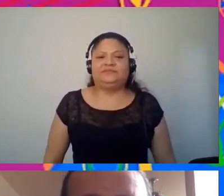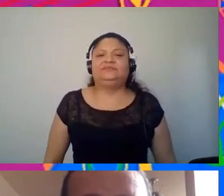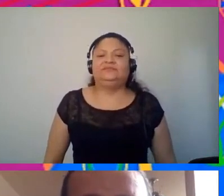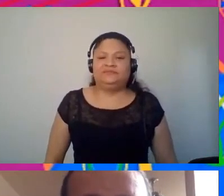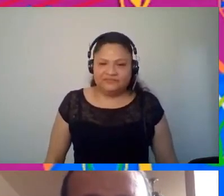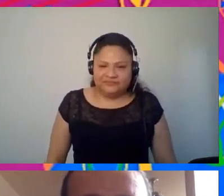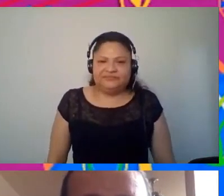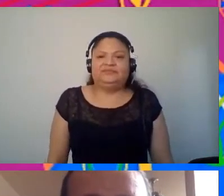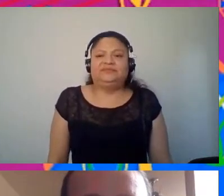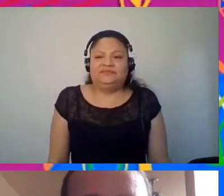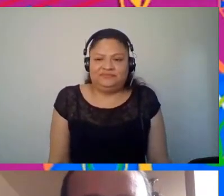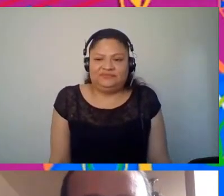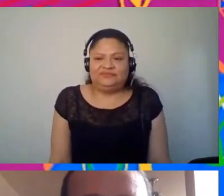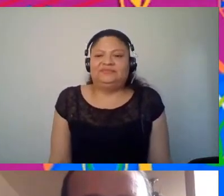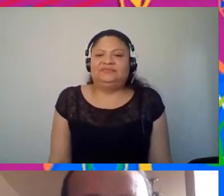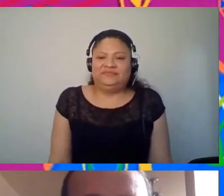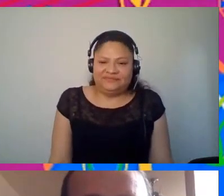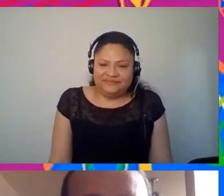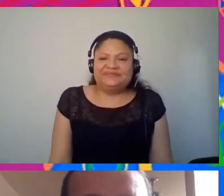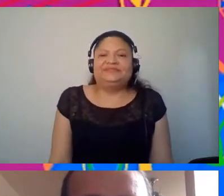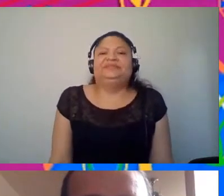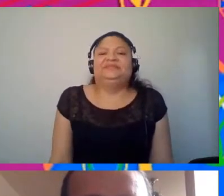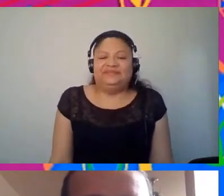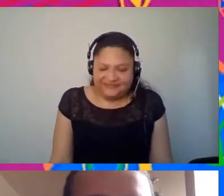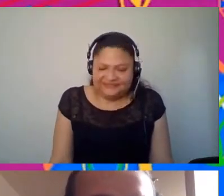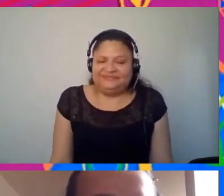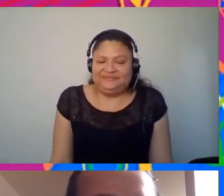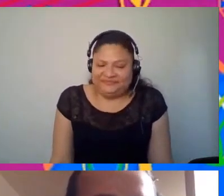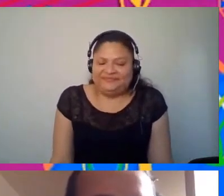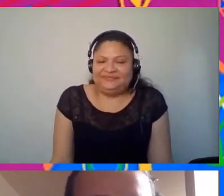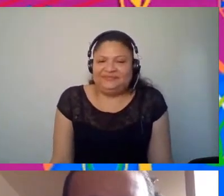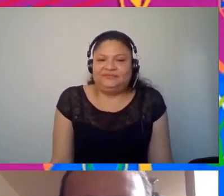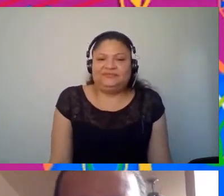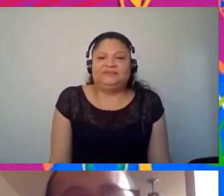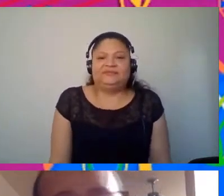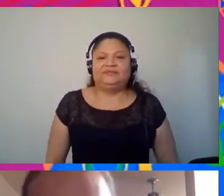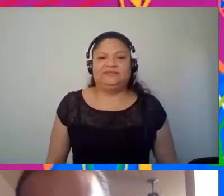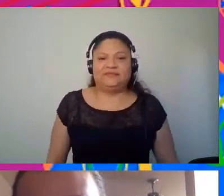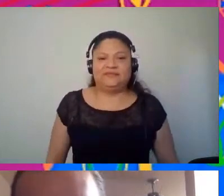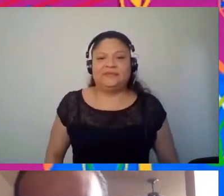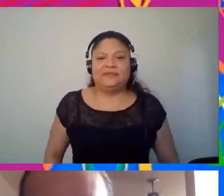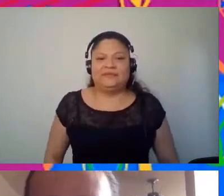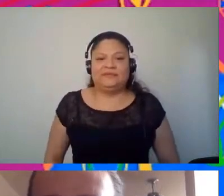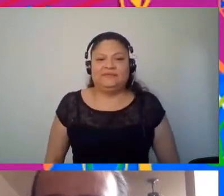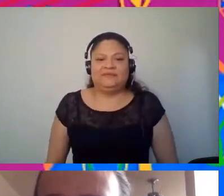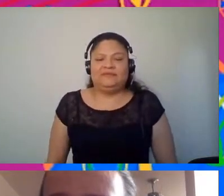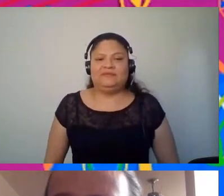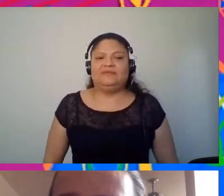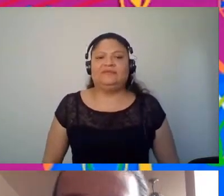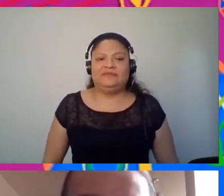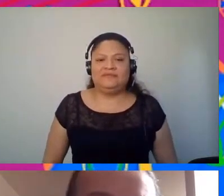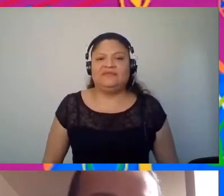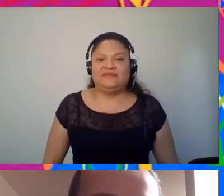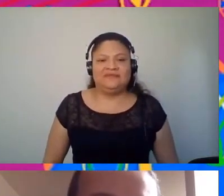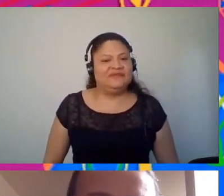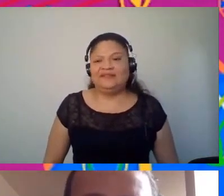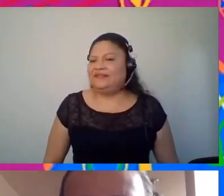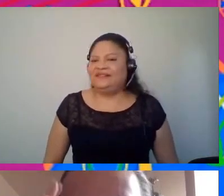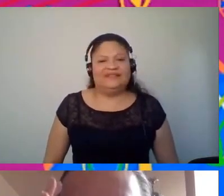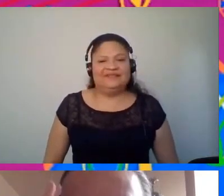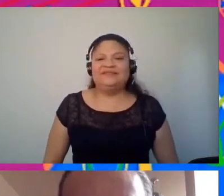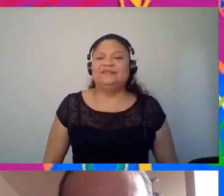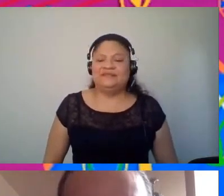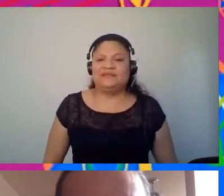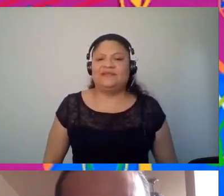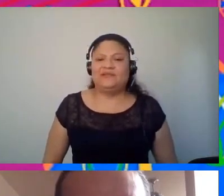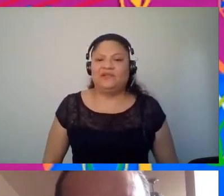idioma, el símbolo, el significante, la semiótica, toda esta parte es muy, muy complejo y no se puede encasillar en